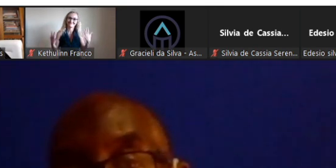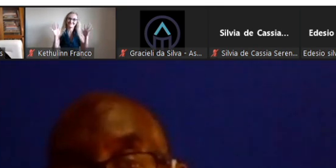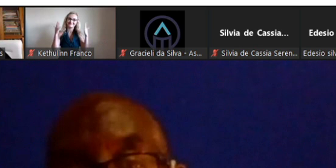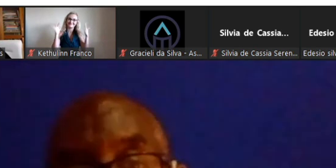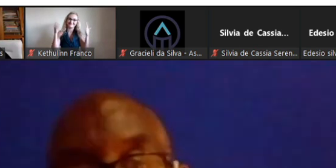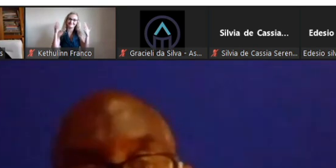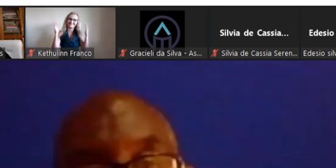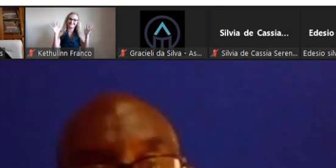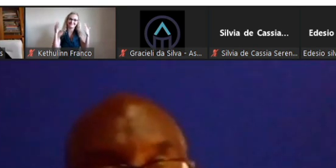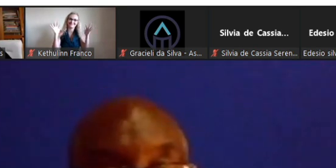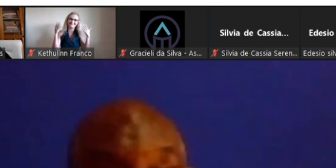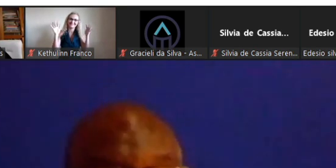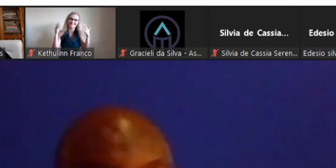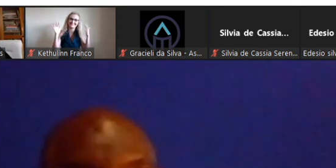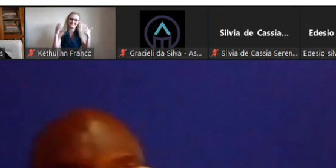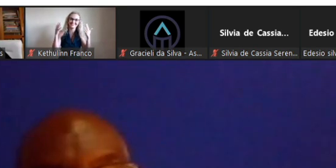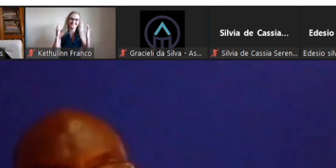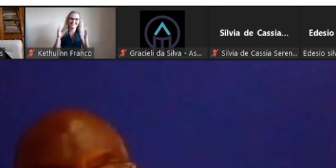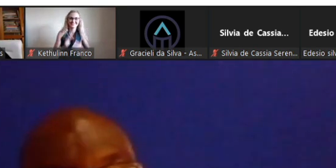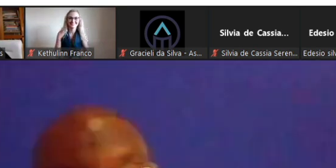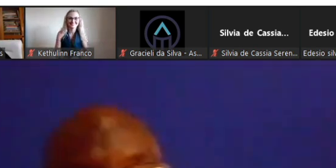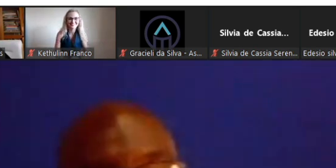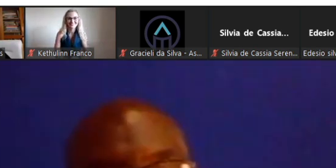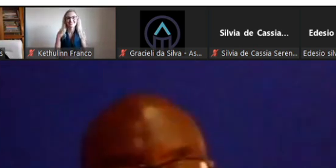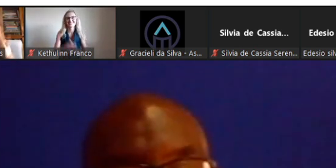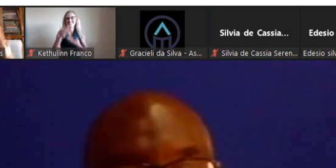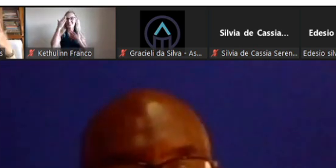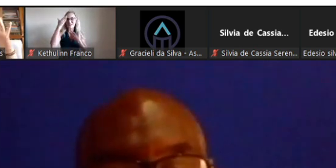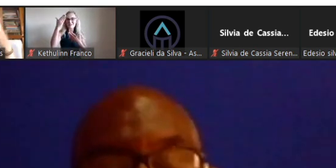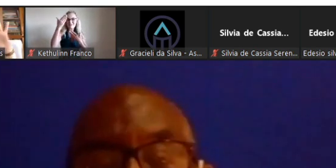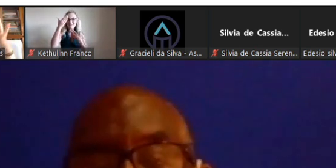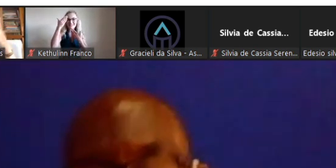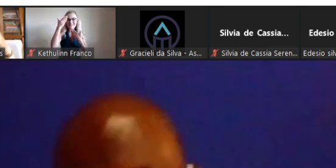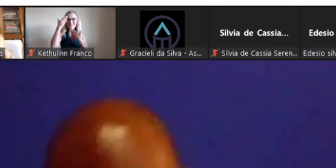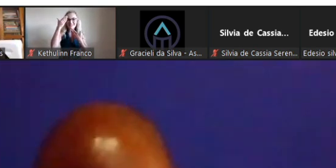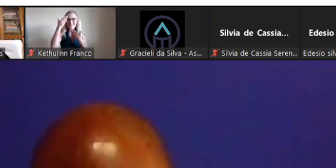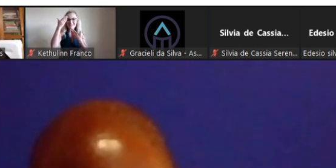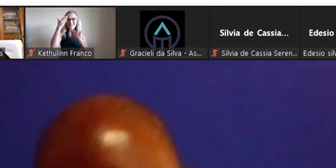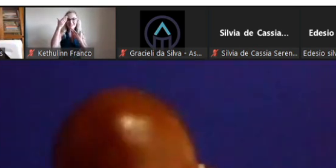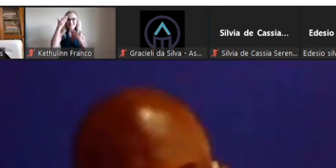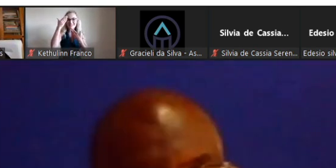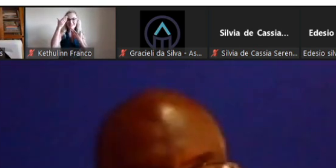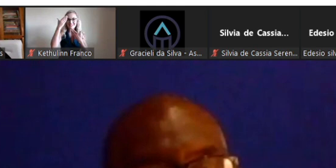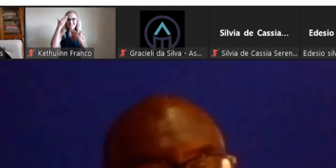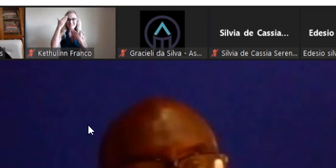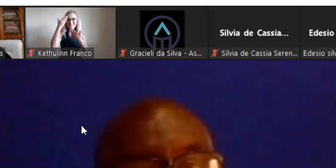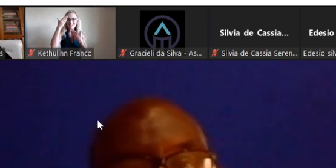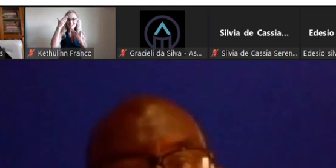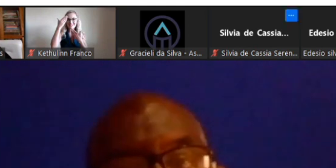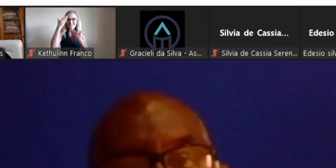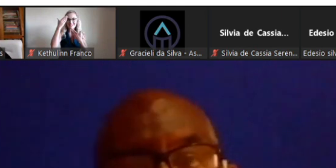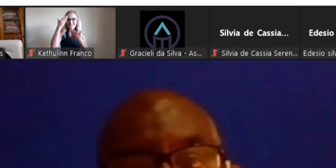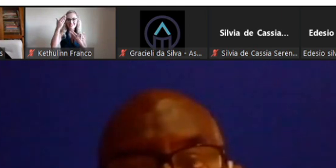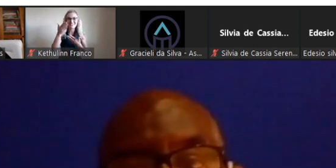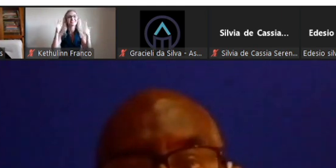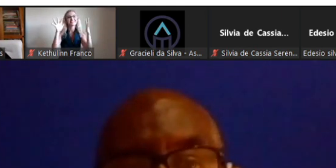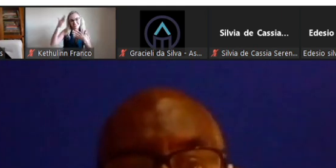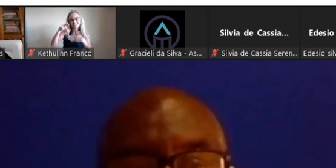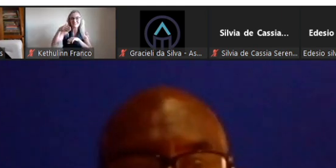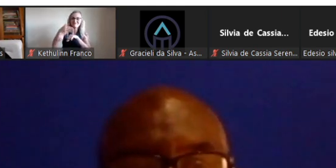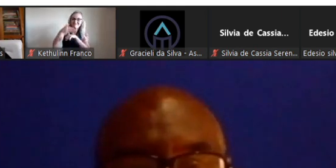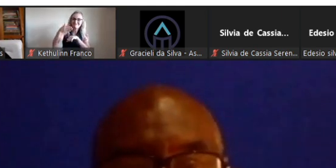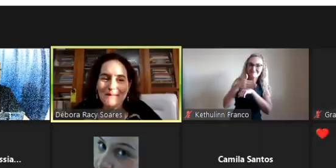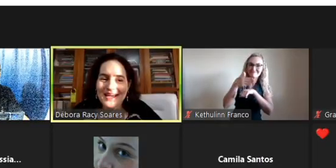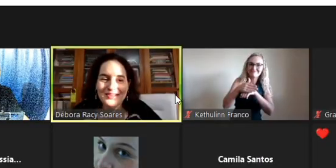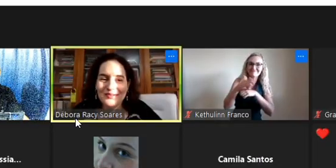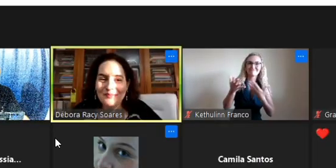Muito obrigada, professor Anderson. A gente que agradece. A gente que agradece. Muito emocionante o